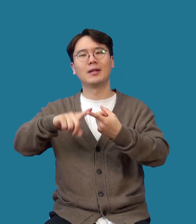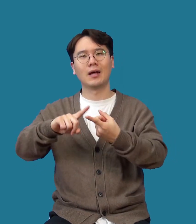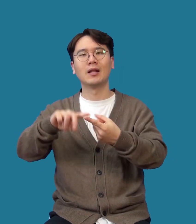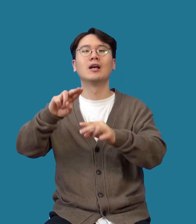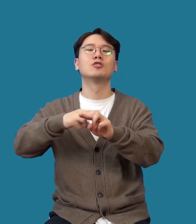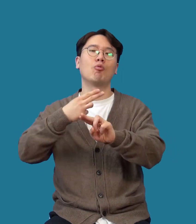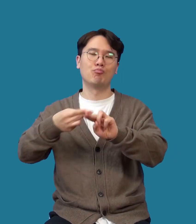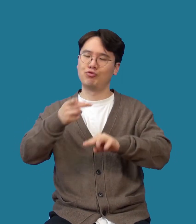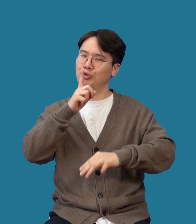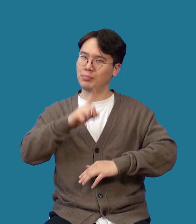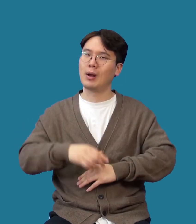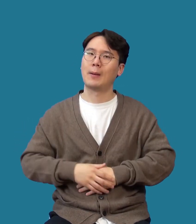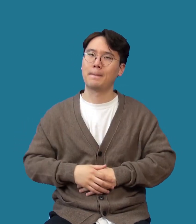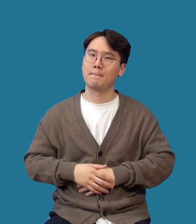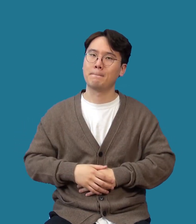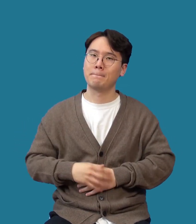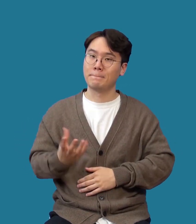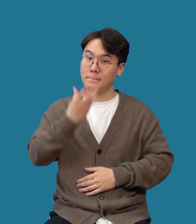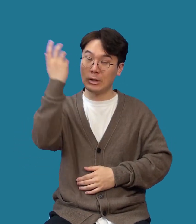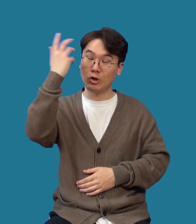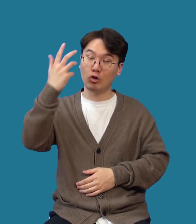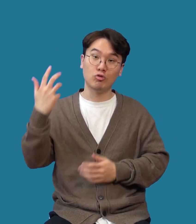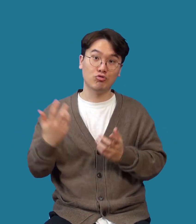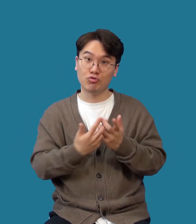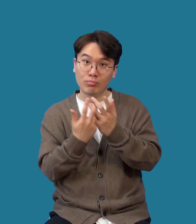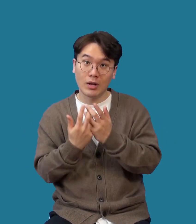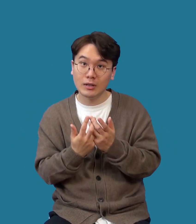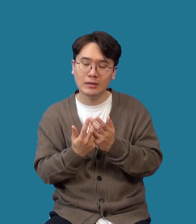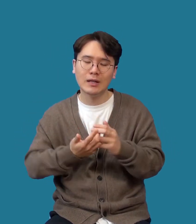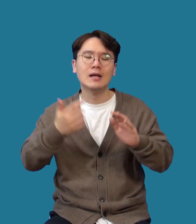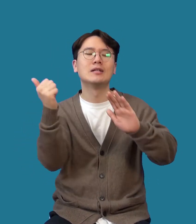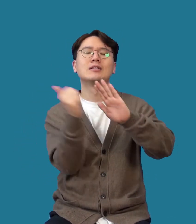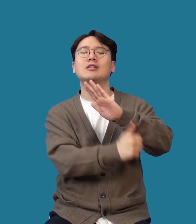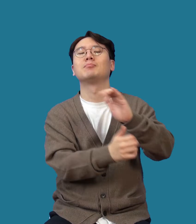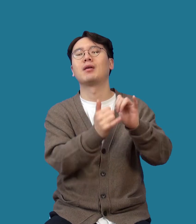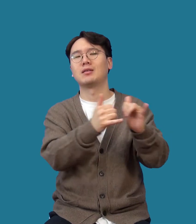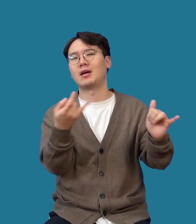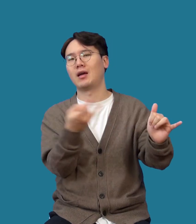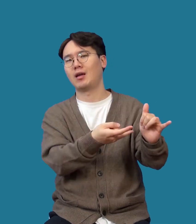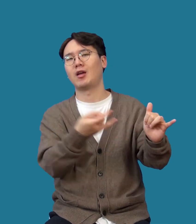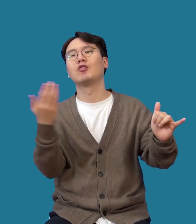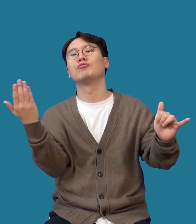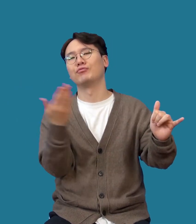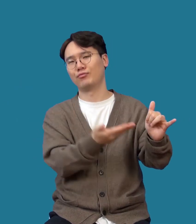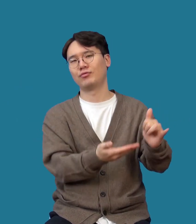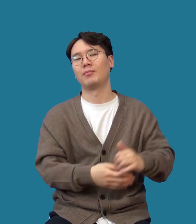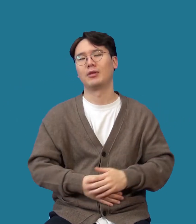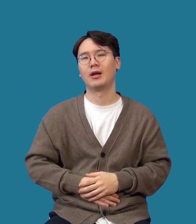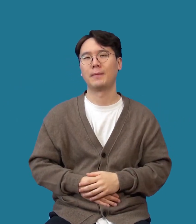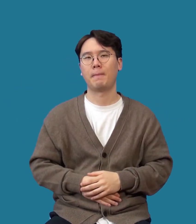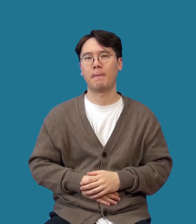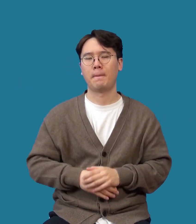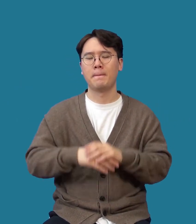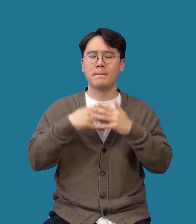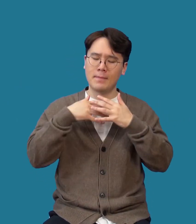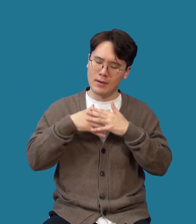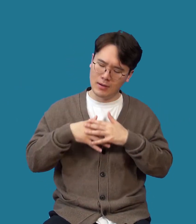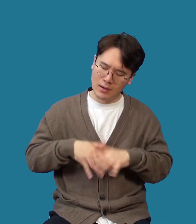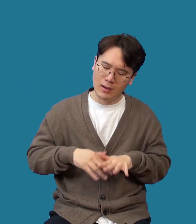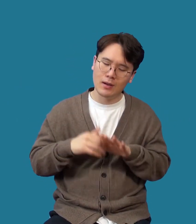성령 충만은 실패자에게 주어지는 것입니다. 실패와 연약함에